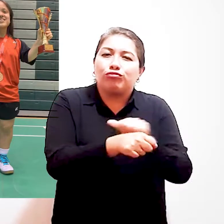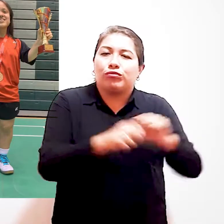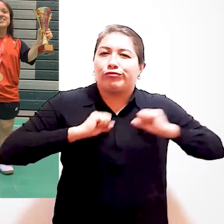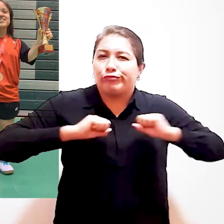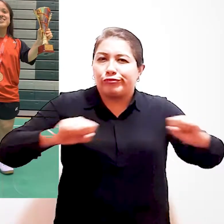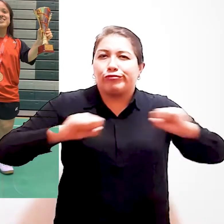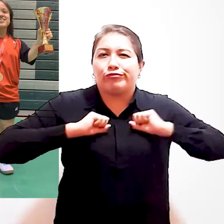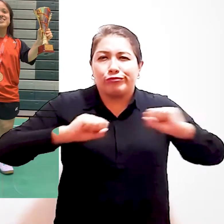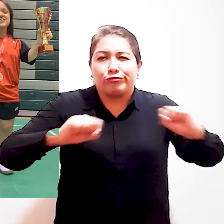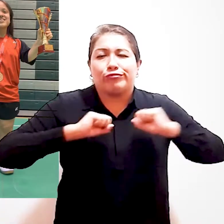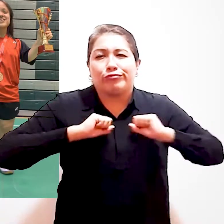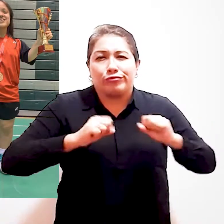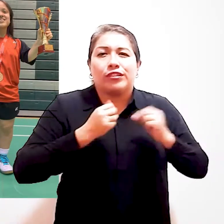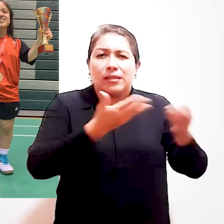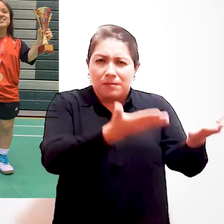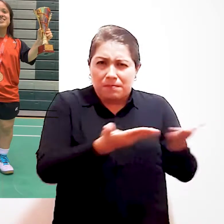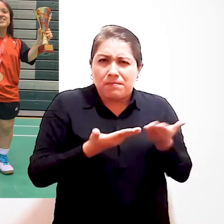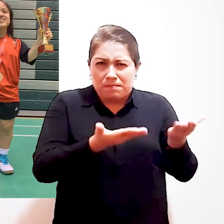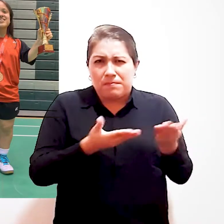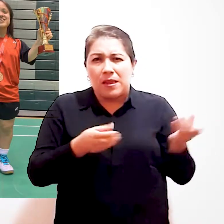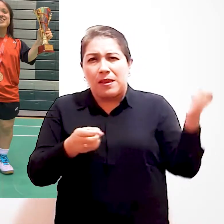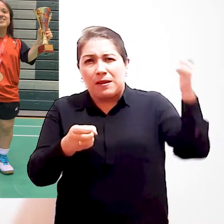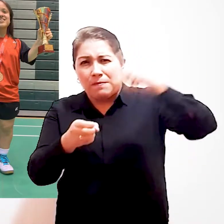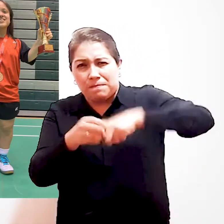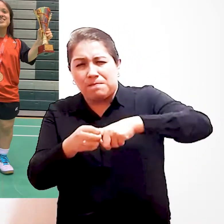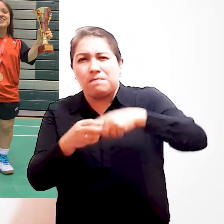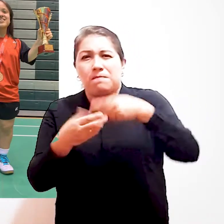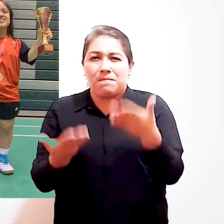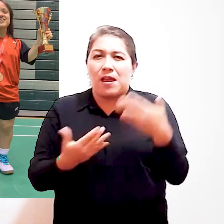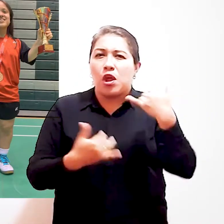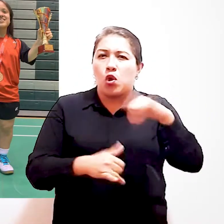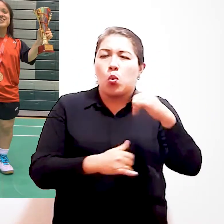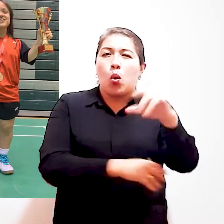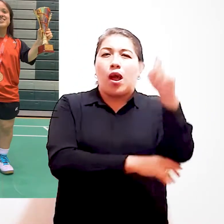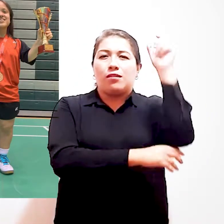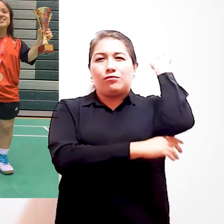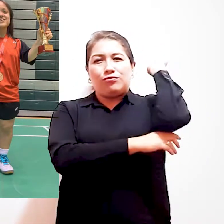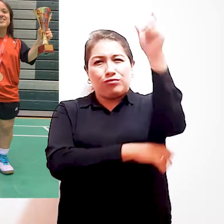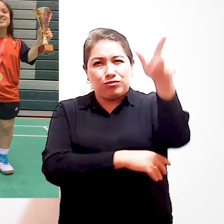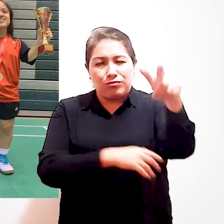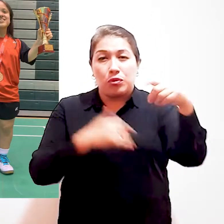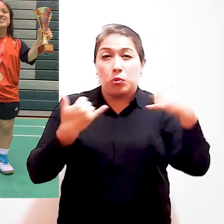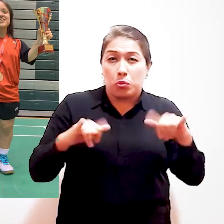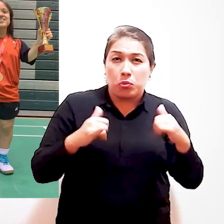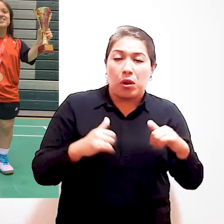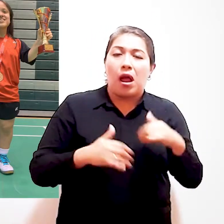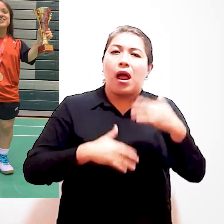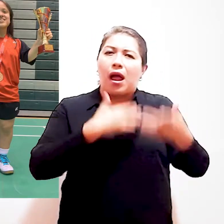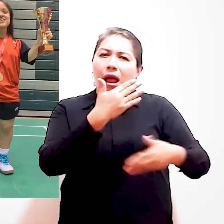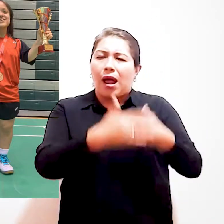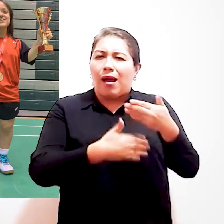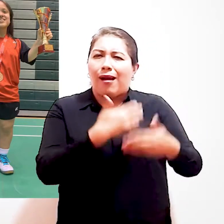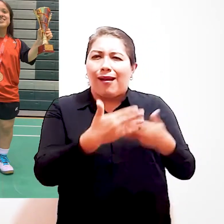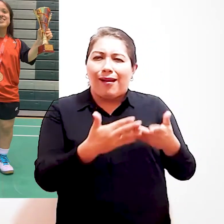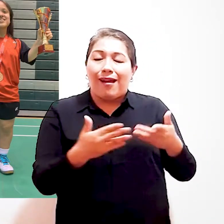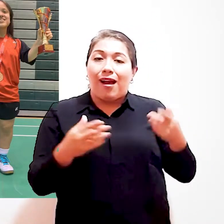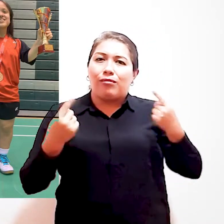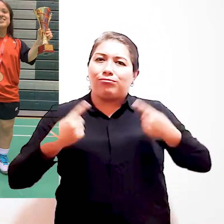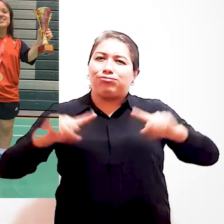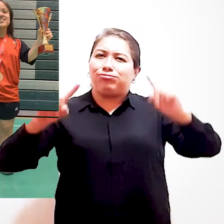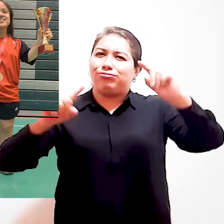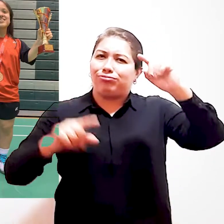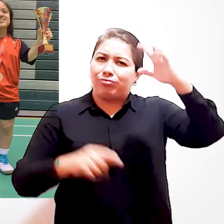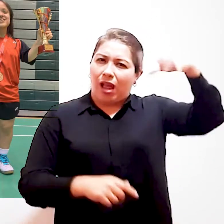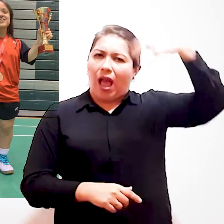en los entrenamientos fue cuando la invitaron a practicar e integrar el equipo nacional de para badminton Para ella, llegar a ser